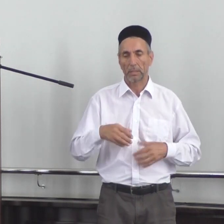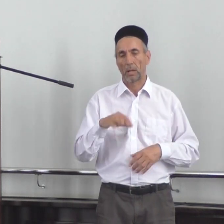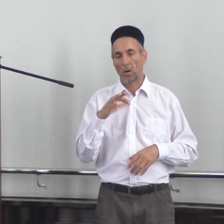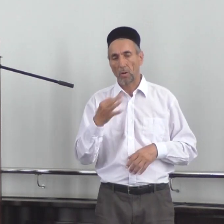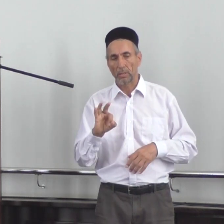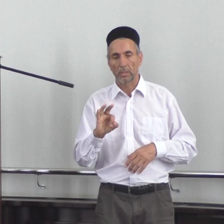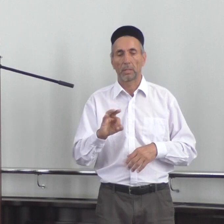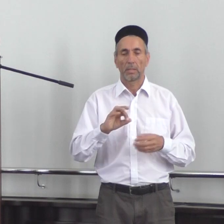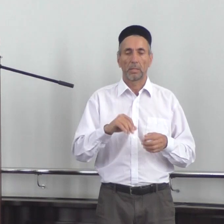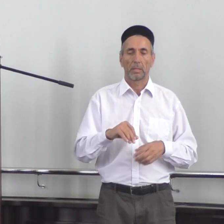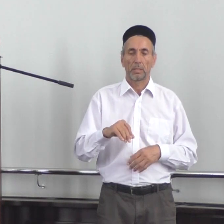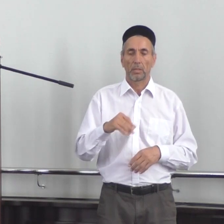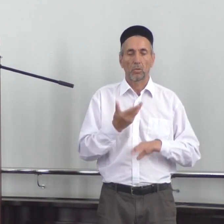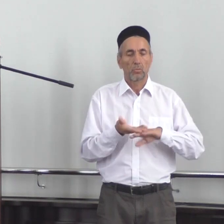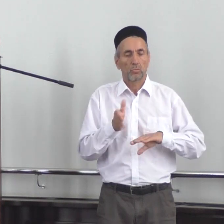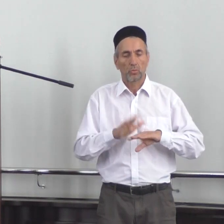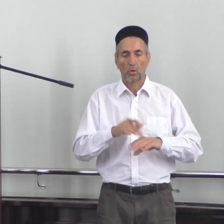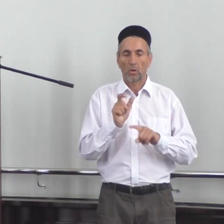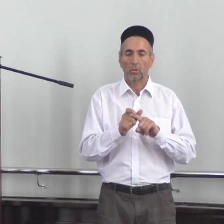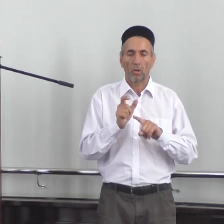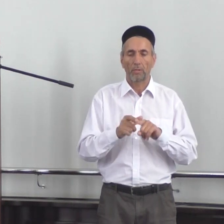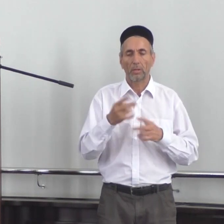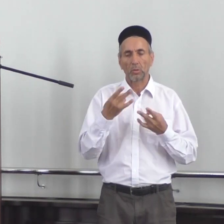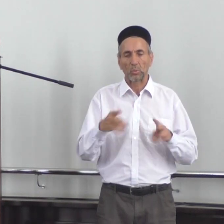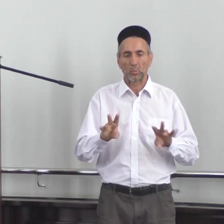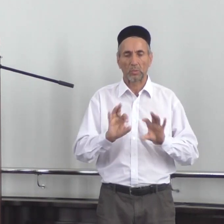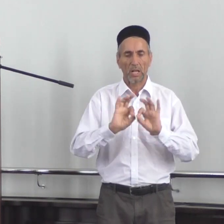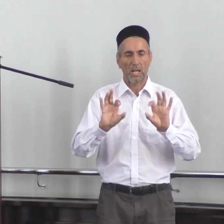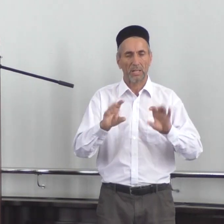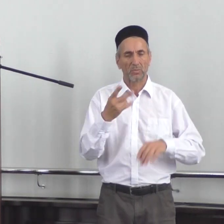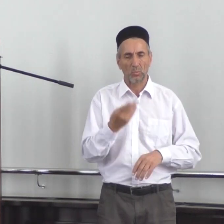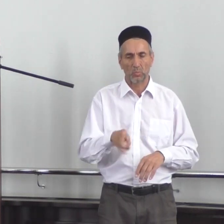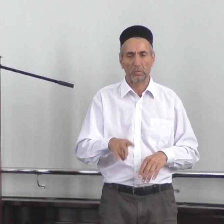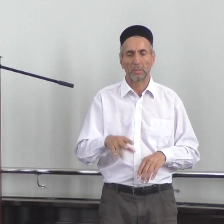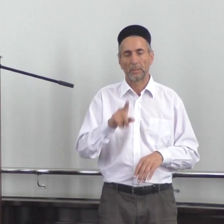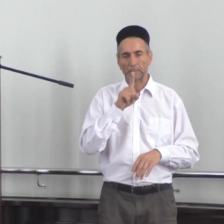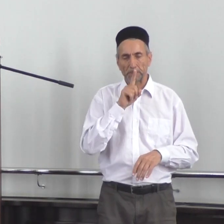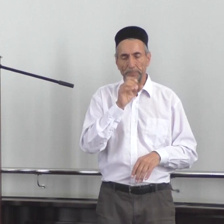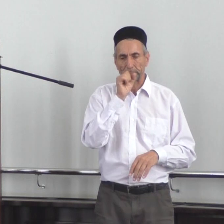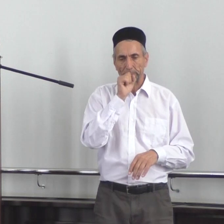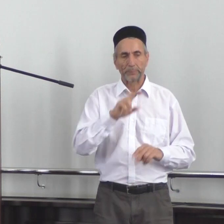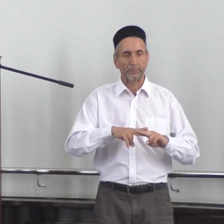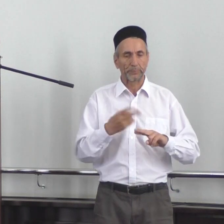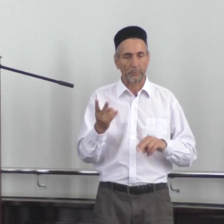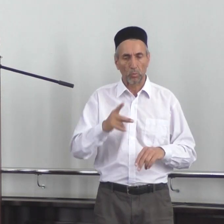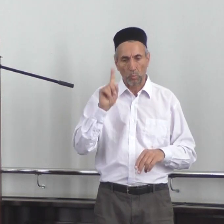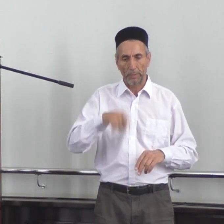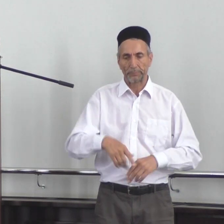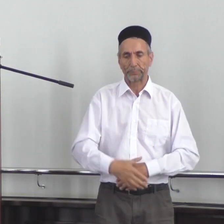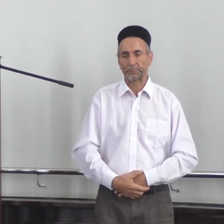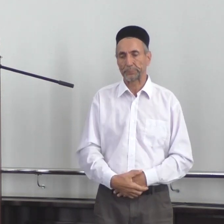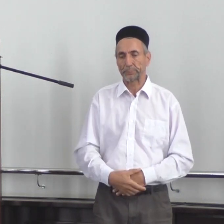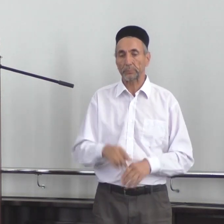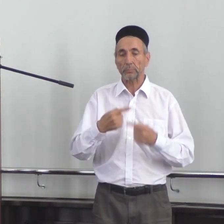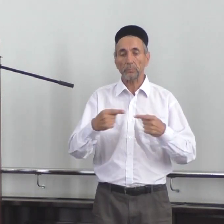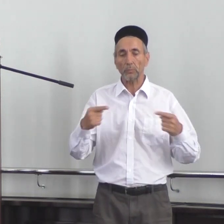хай авыр сүзләр, каты кирәкмәгән сүзләр китә. Һәм инде бер вакыт узганнан соң аңлыйбыз,